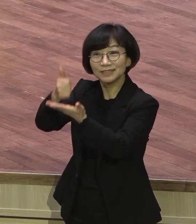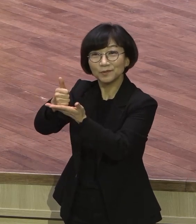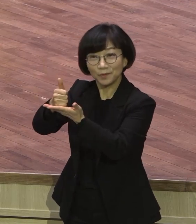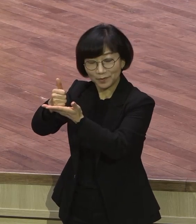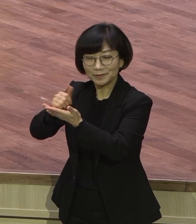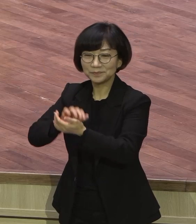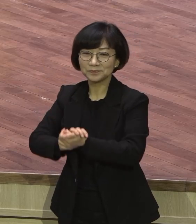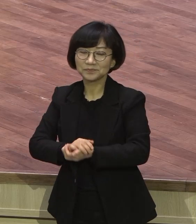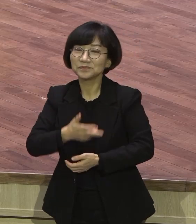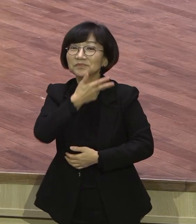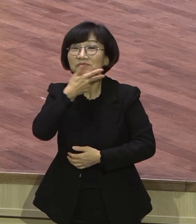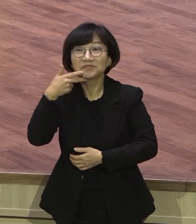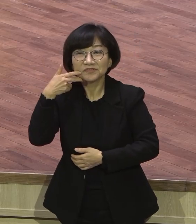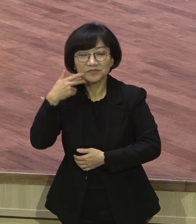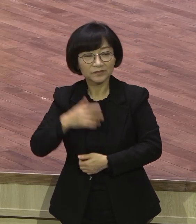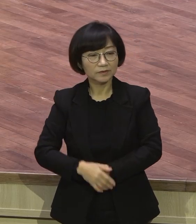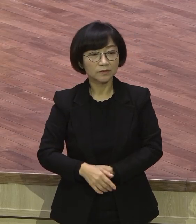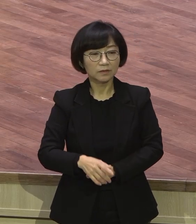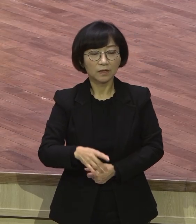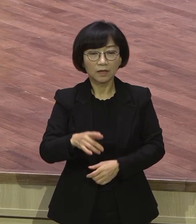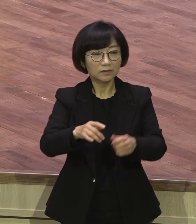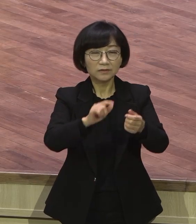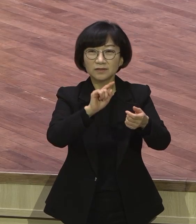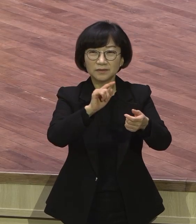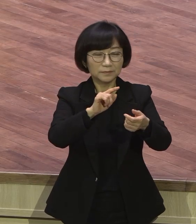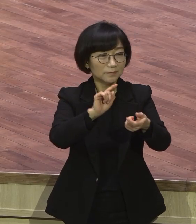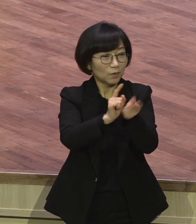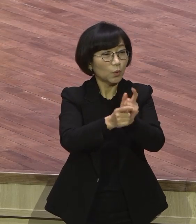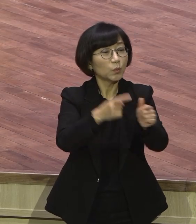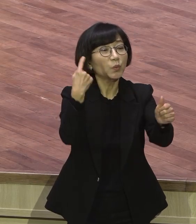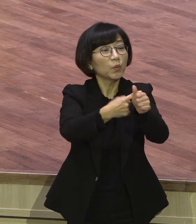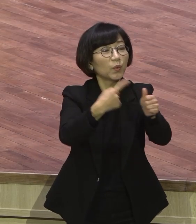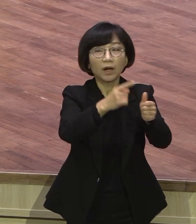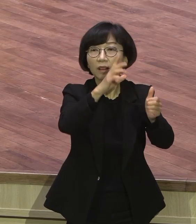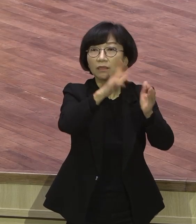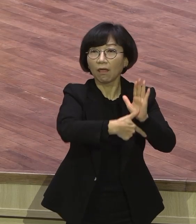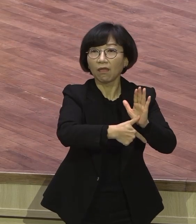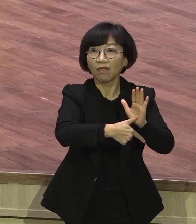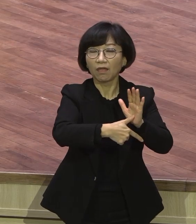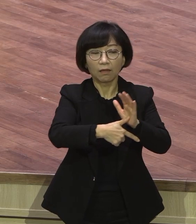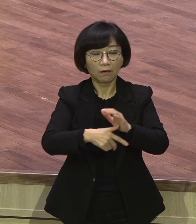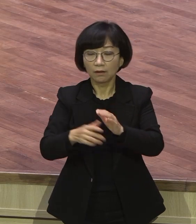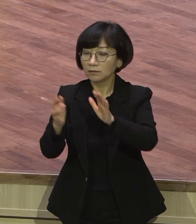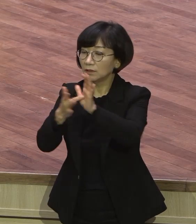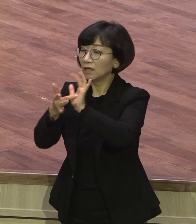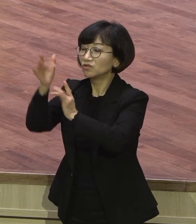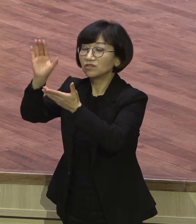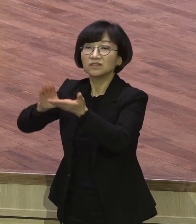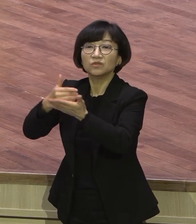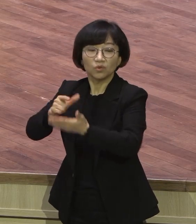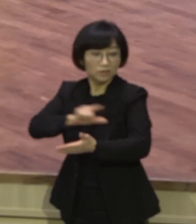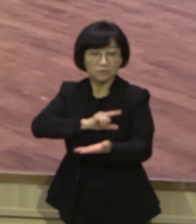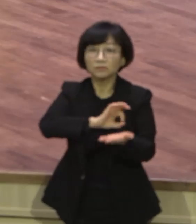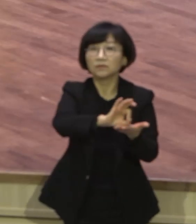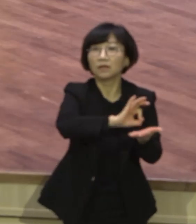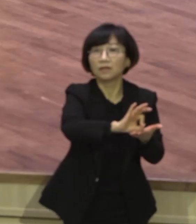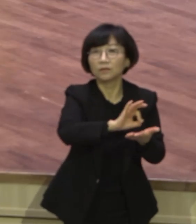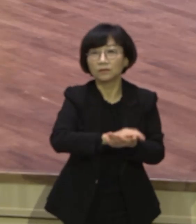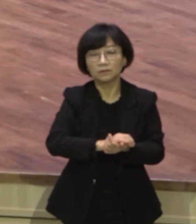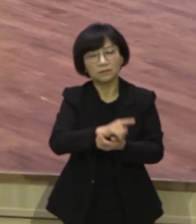욕하는 이름으로 만들어놔 이 중요한 66권 전체 통틀어 한마디로 말하면 예수 그리스도 이걸